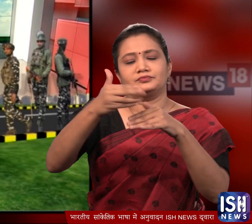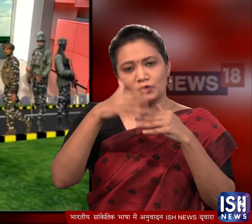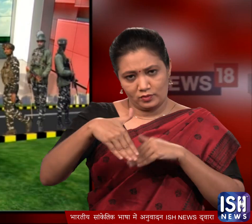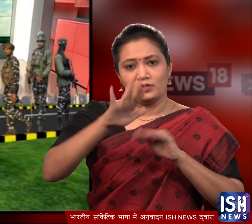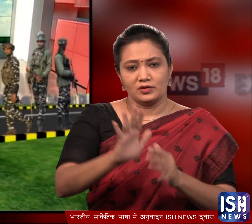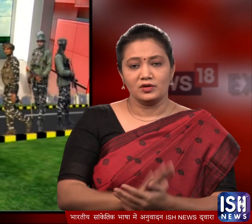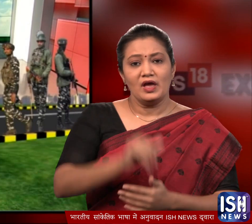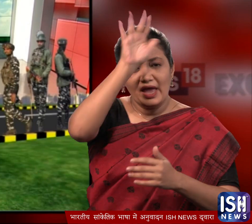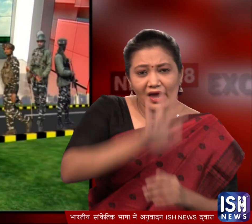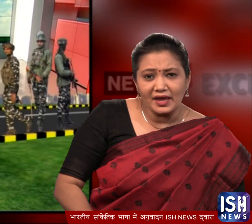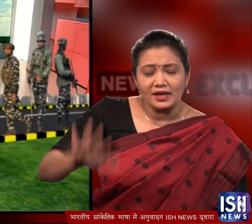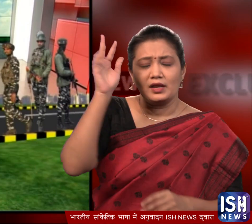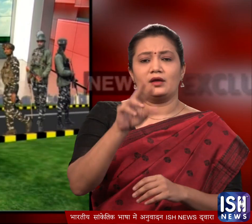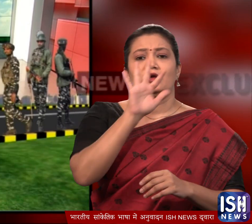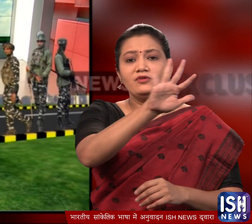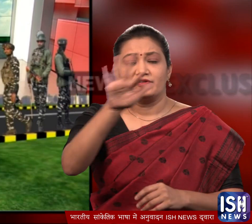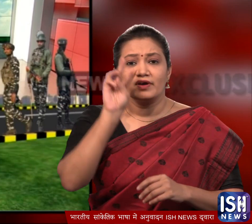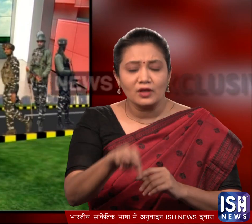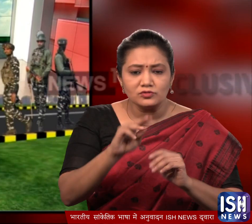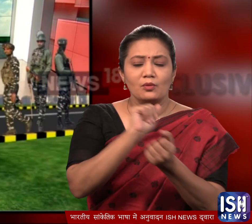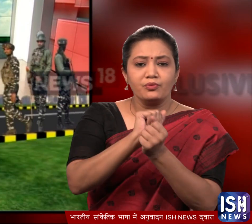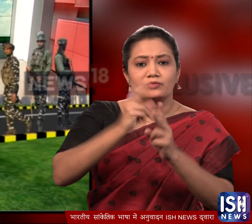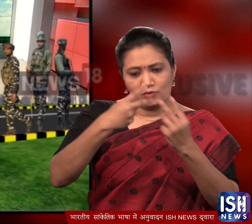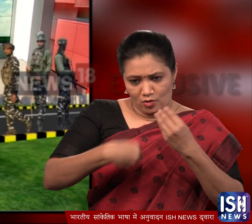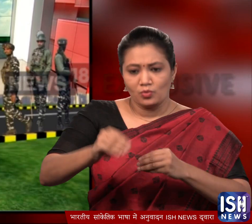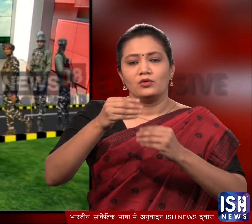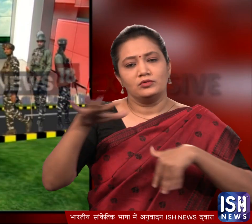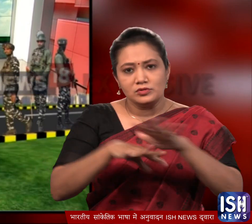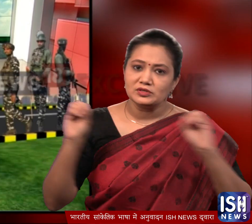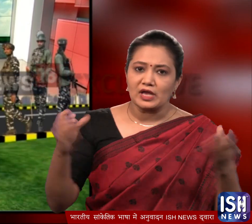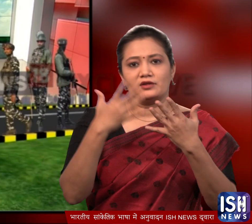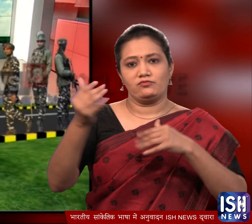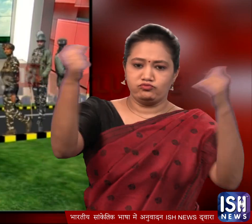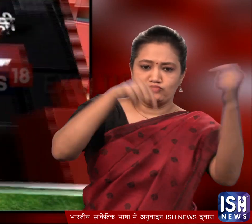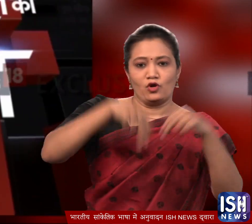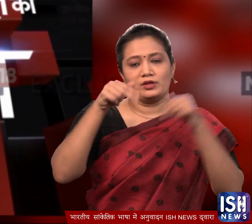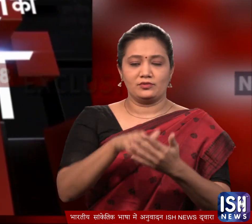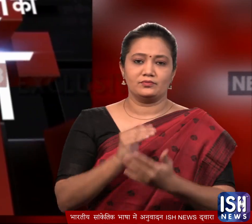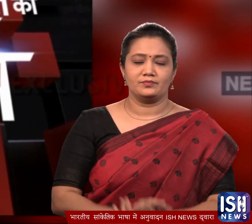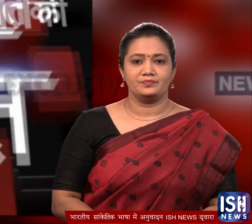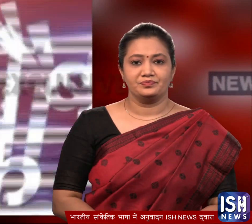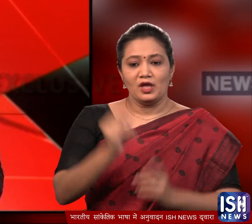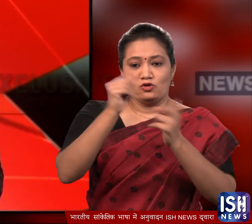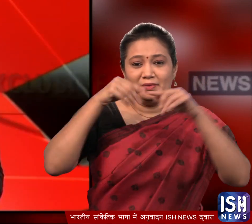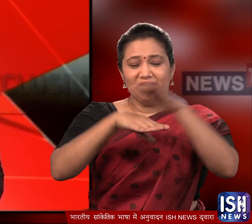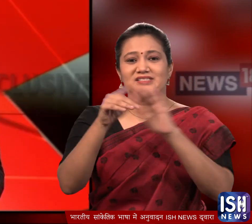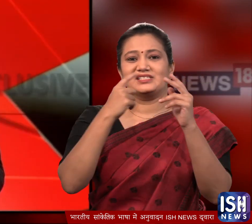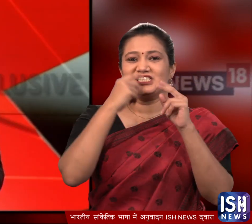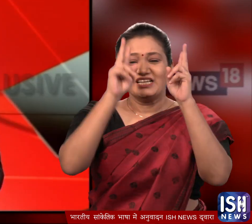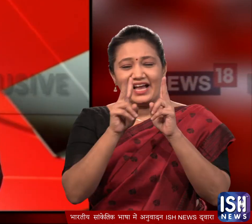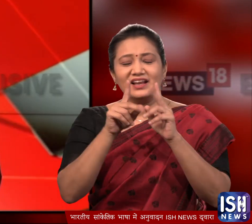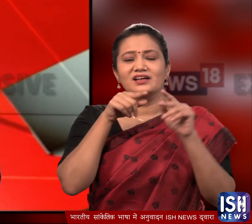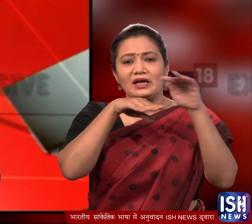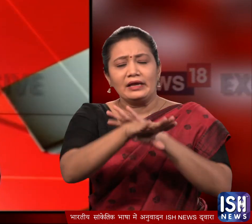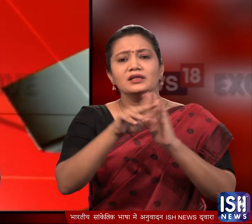रहे हैं, जिनके तहत देश भर में करीब 55,000 पुलिसकर्मियों की भर्ती की प्रक्रिया शुरू कर दी गई। उत्तर प्रदेश के आगरा में